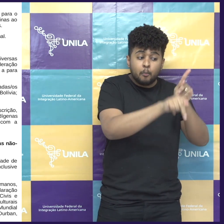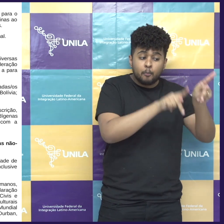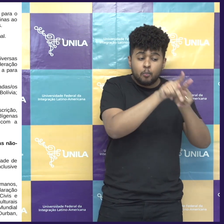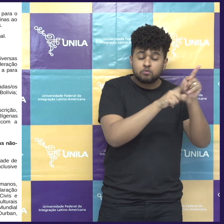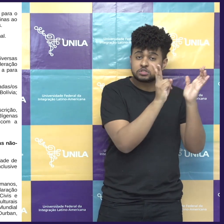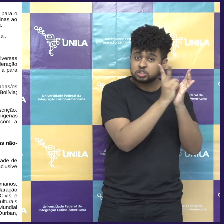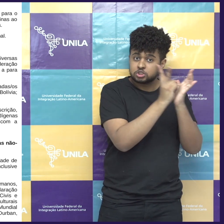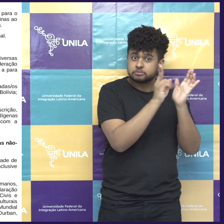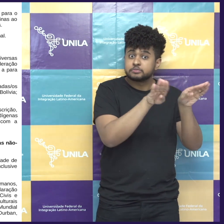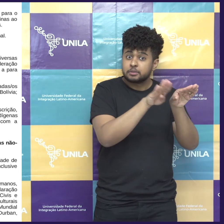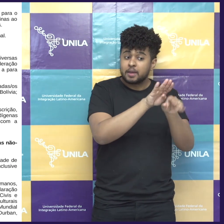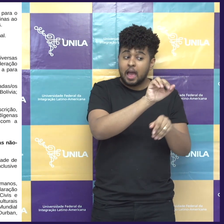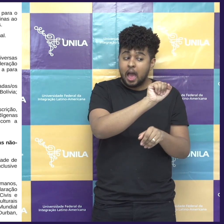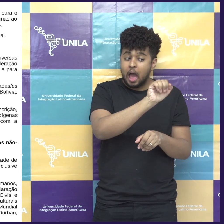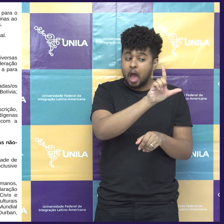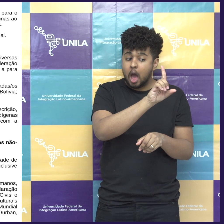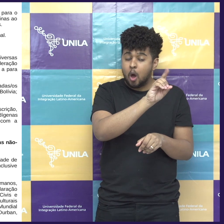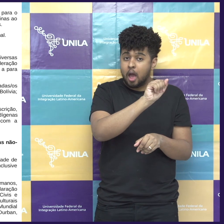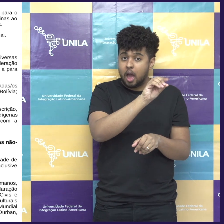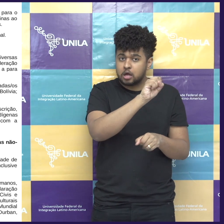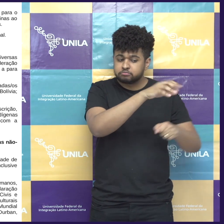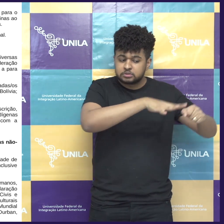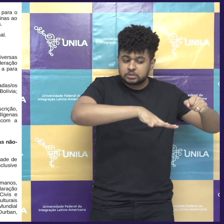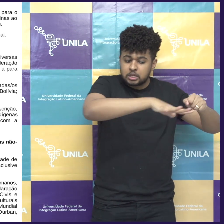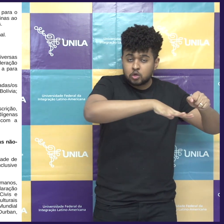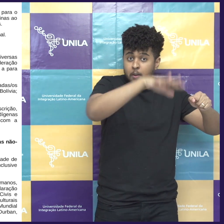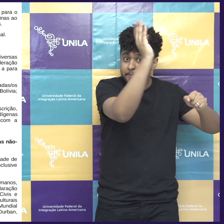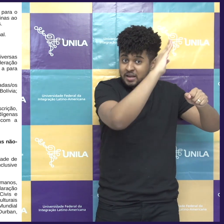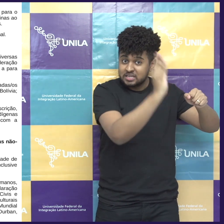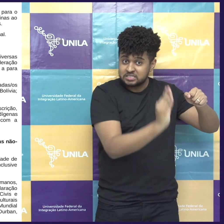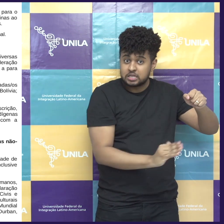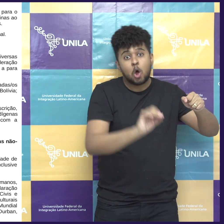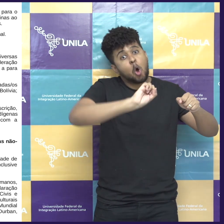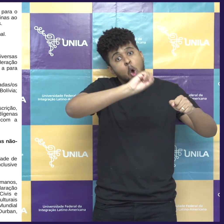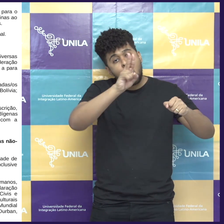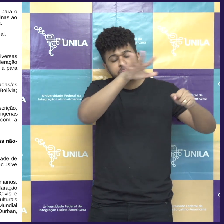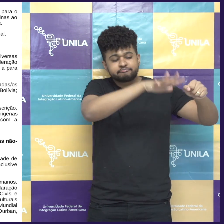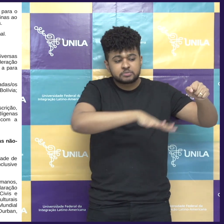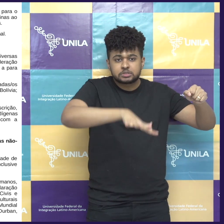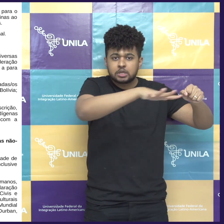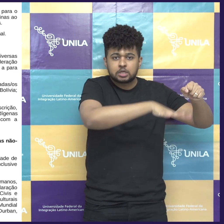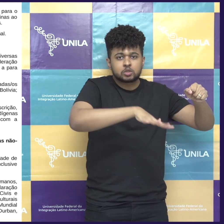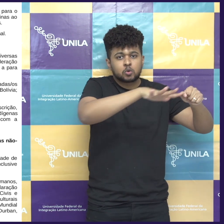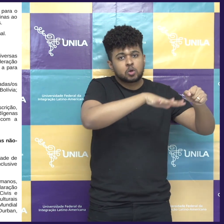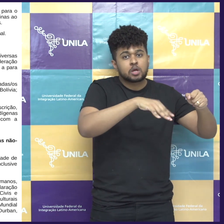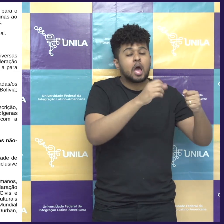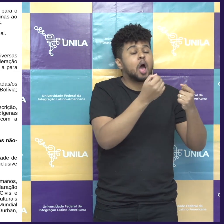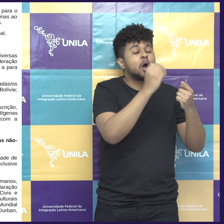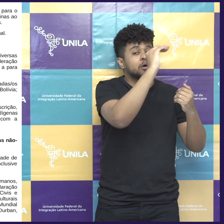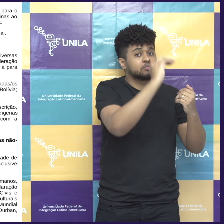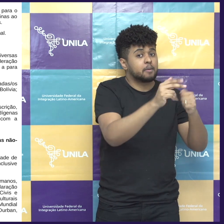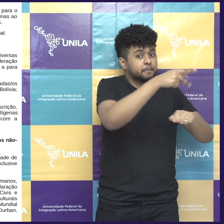e estarem aldeados em território brasileiro ou em território de um dos seguintes